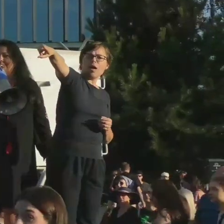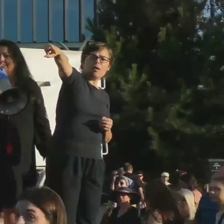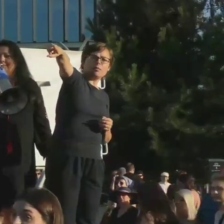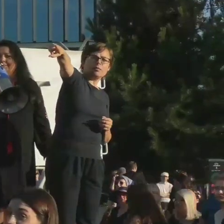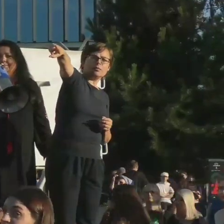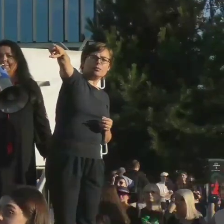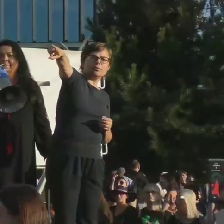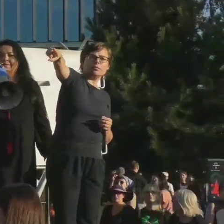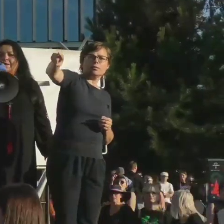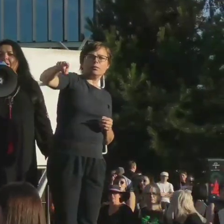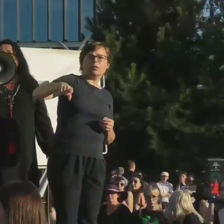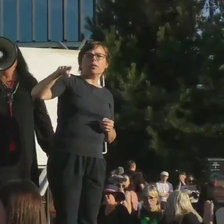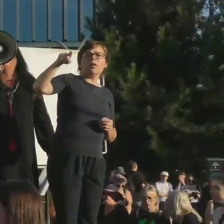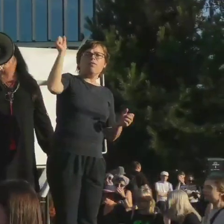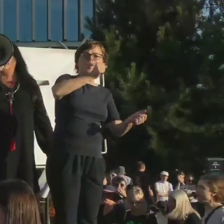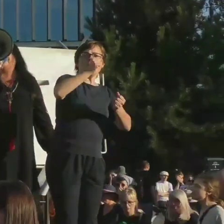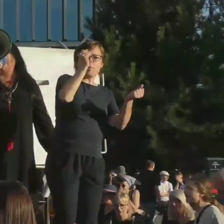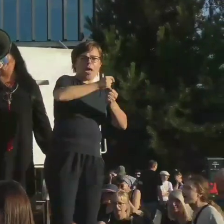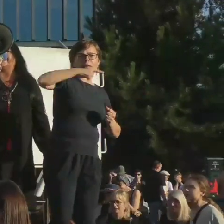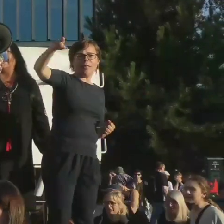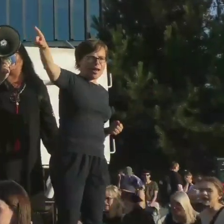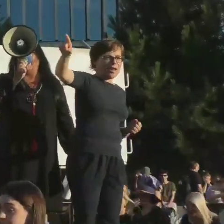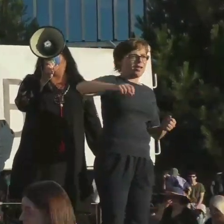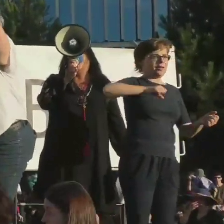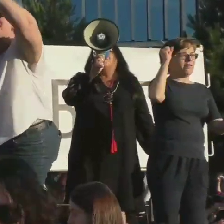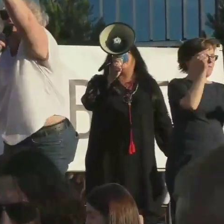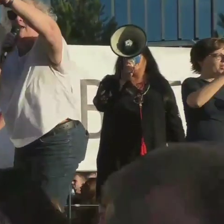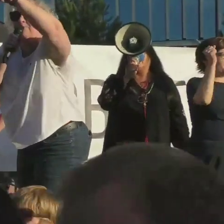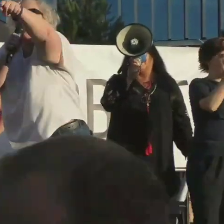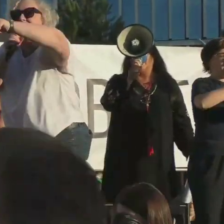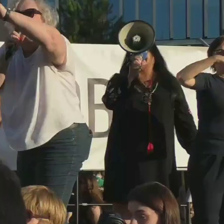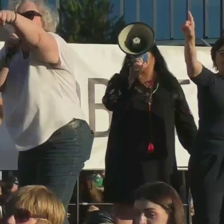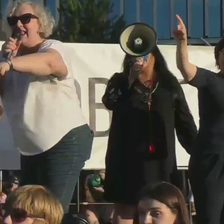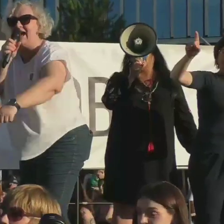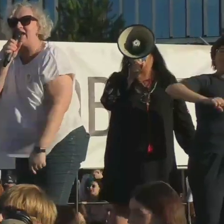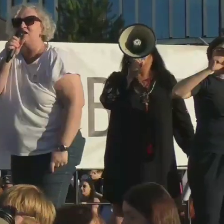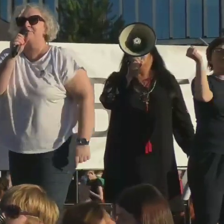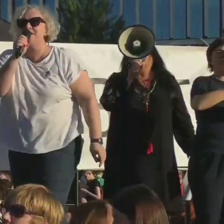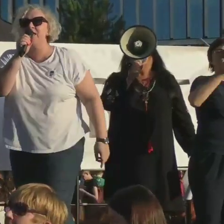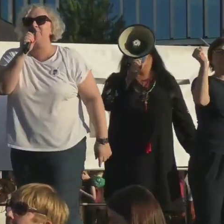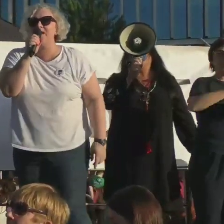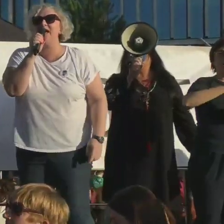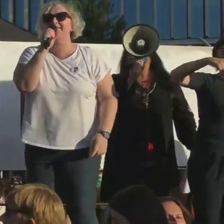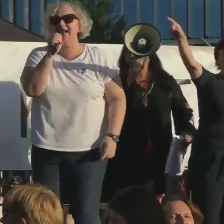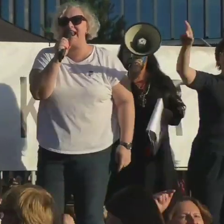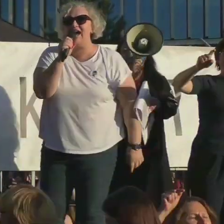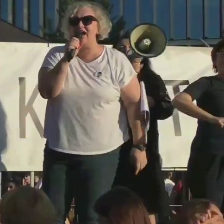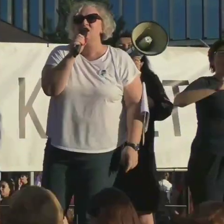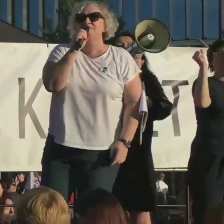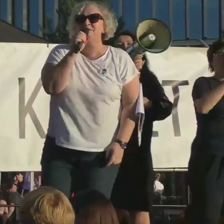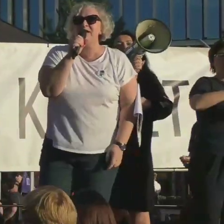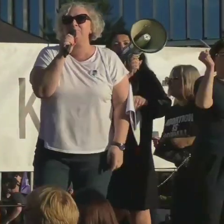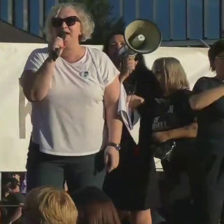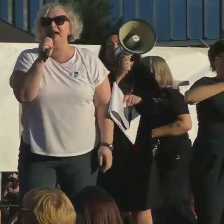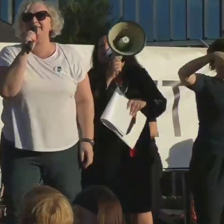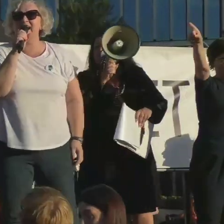idzie! Wypierdalaj! Wypierdalaj! Wypierdalaj!